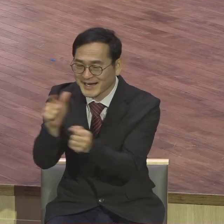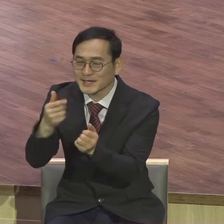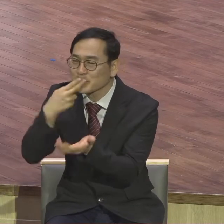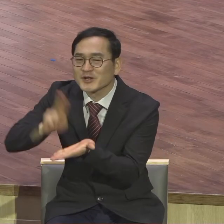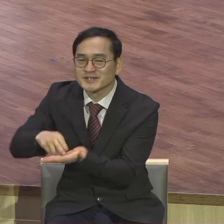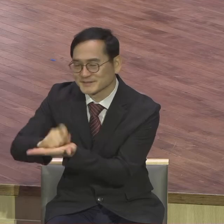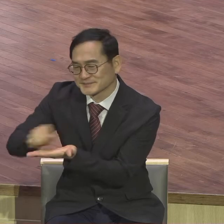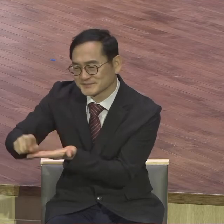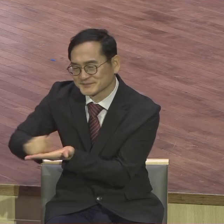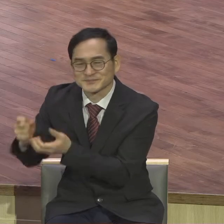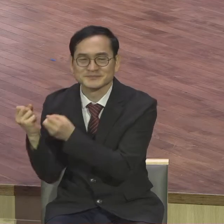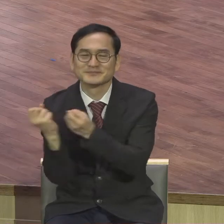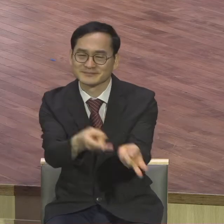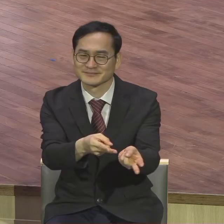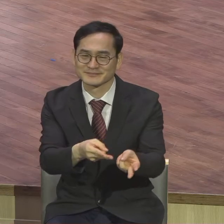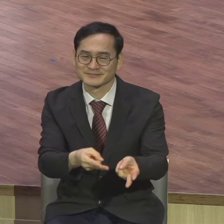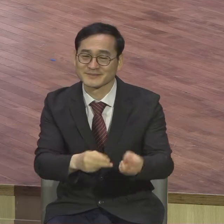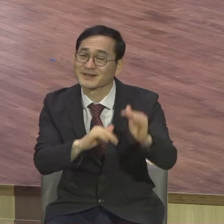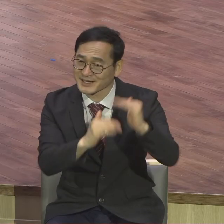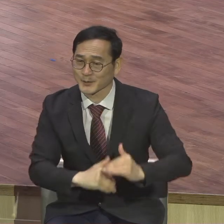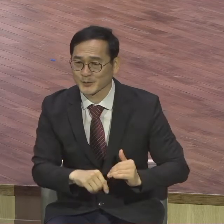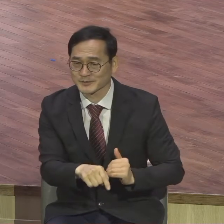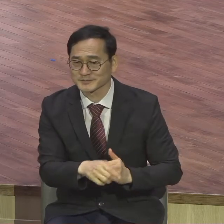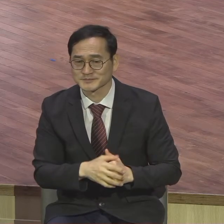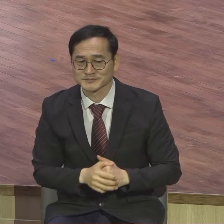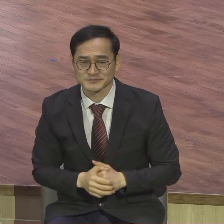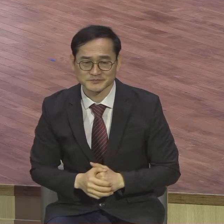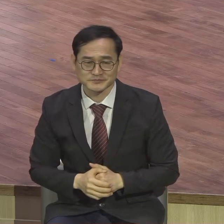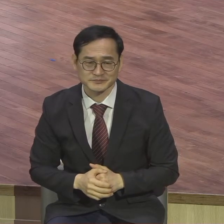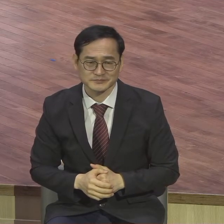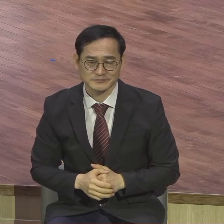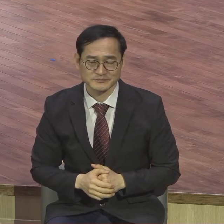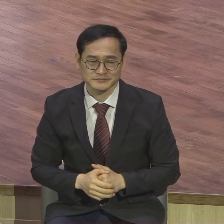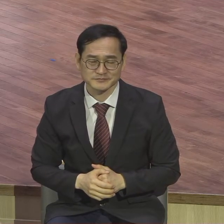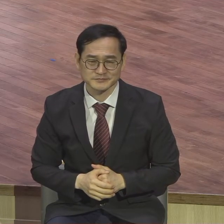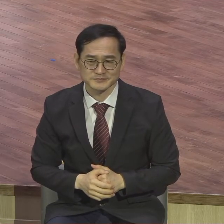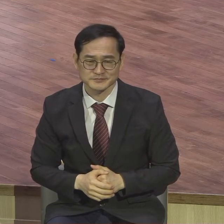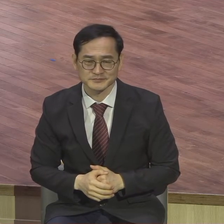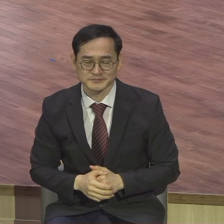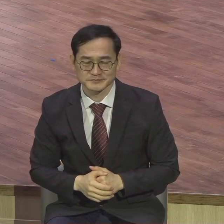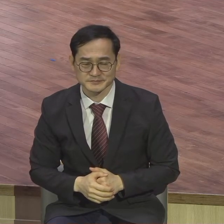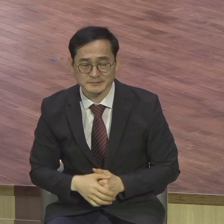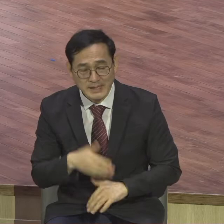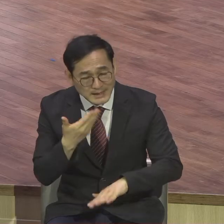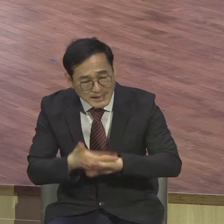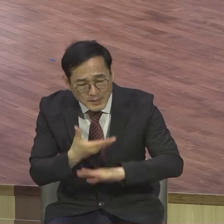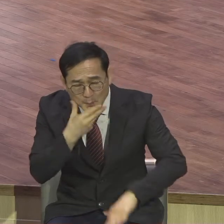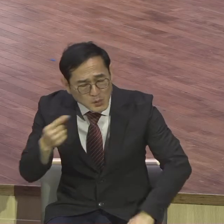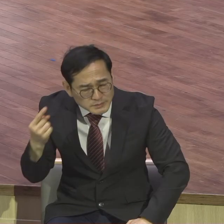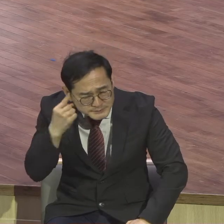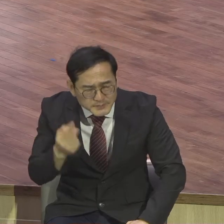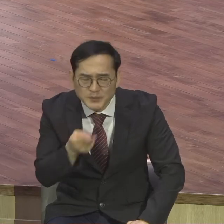특별히 바울은 오늘 이 본문을 통해서 이렇게 선포합니다. 다른 복음은 없다.